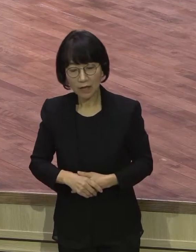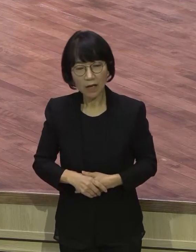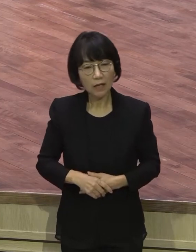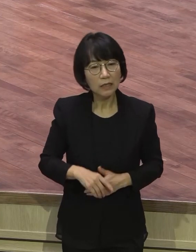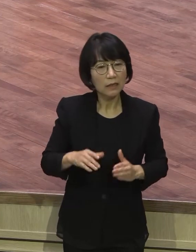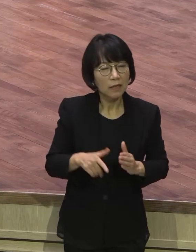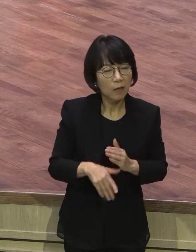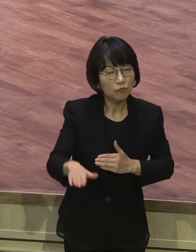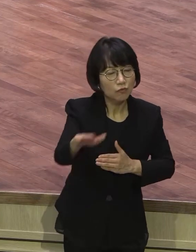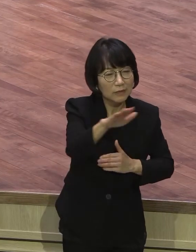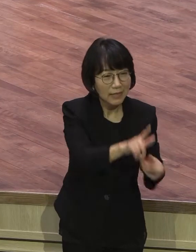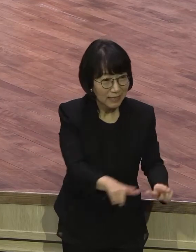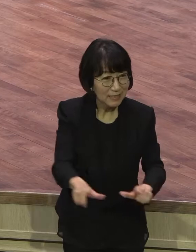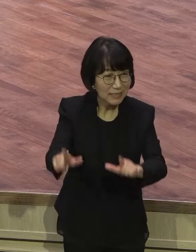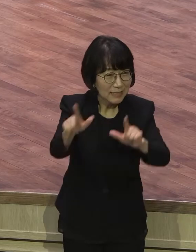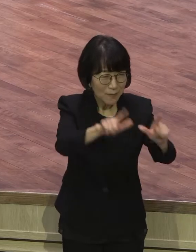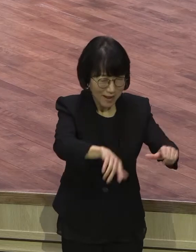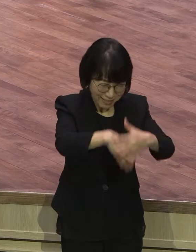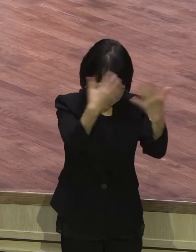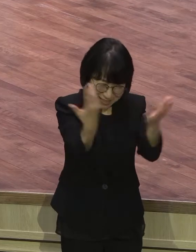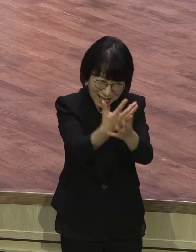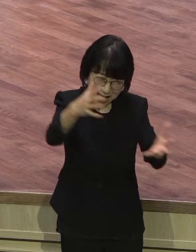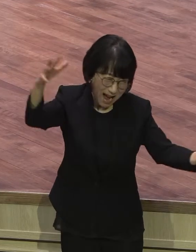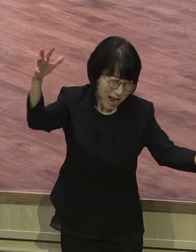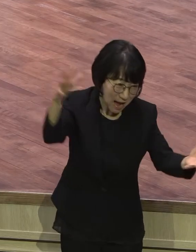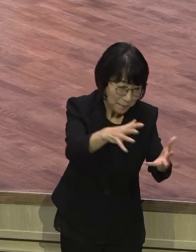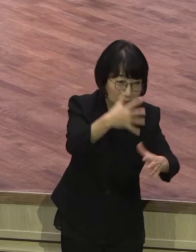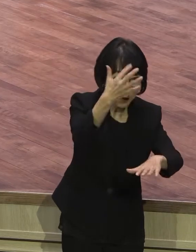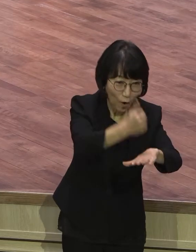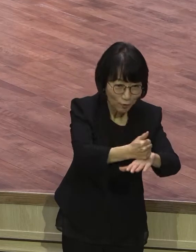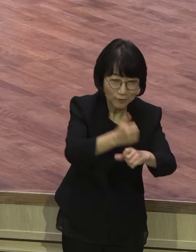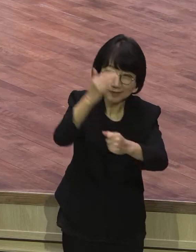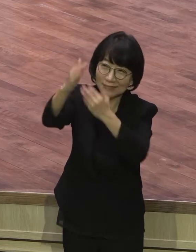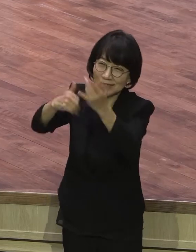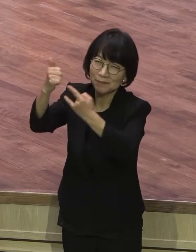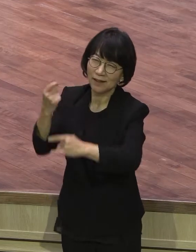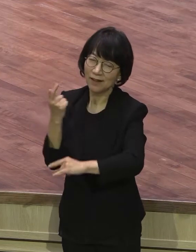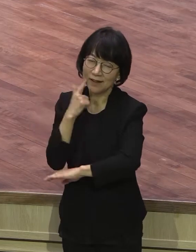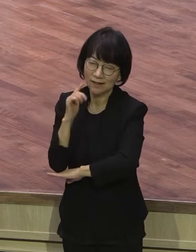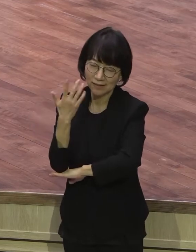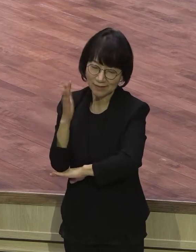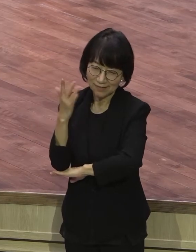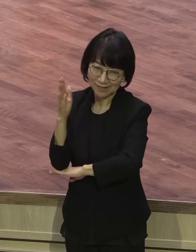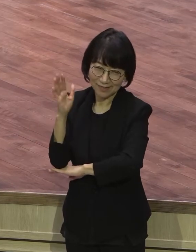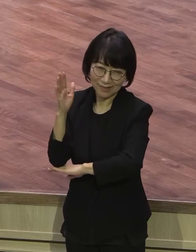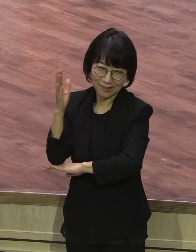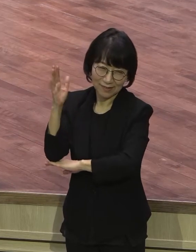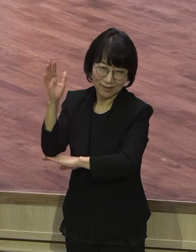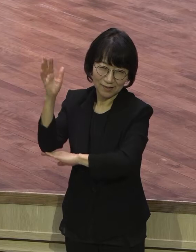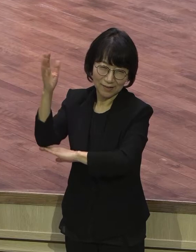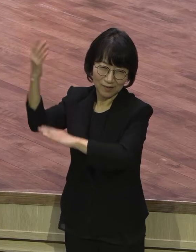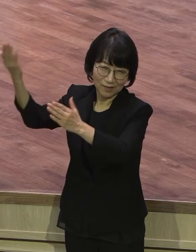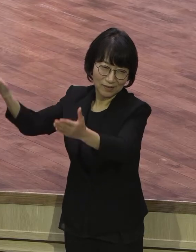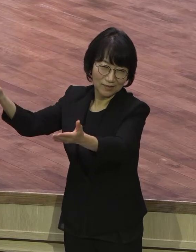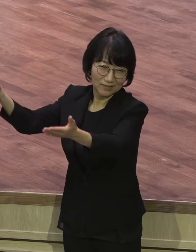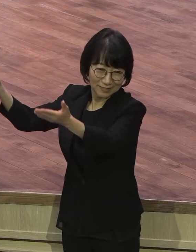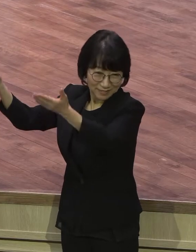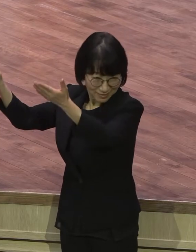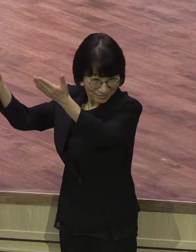모든 우리의 삶이 하나님의 영광을 올려드리는 삶이 되어야 된다. 하나님께 큰 영광이 되는 삶이